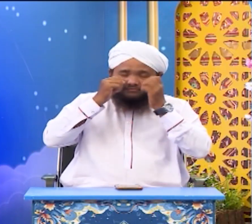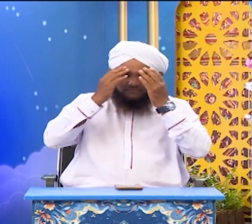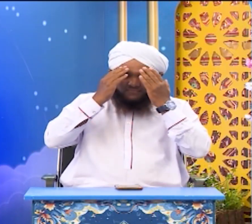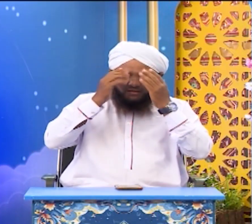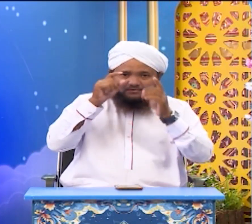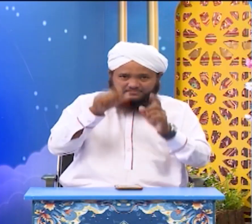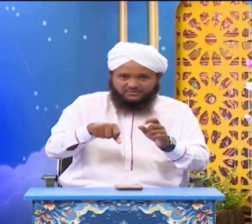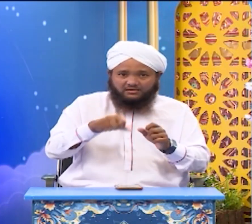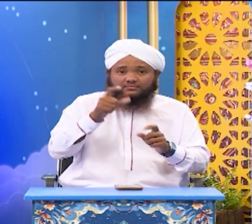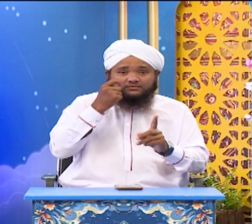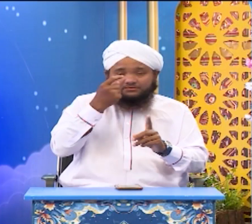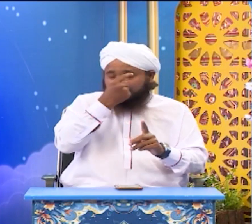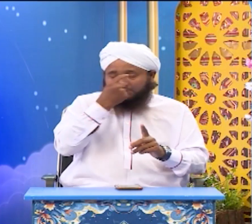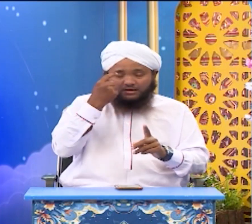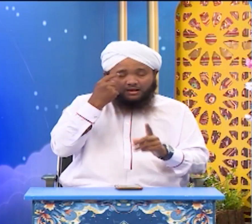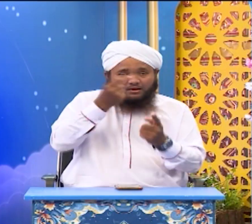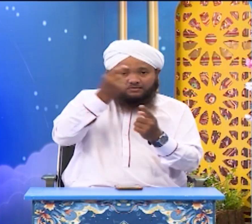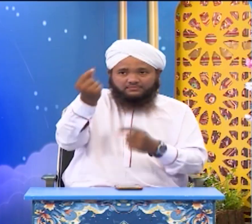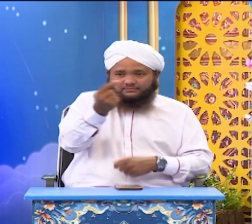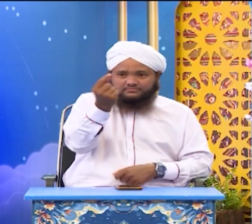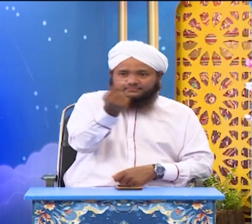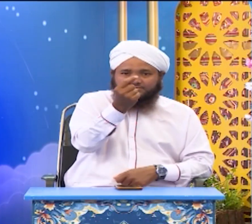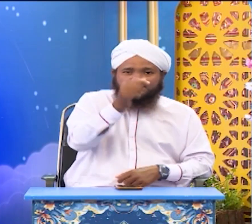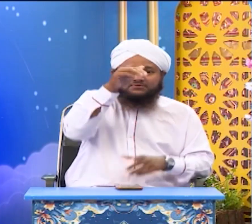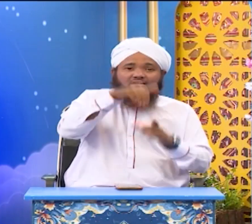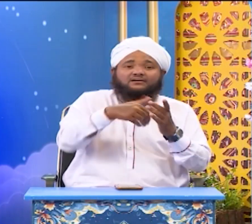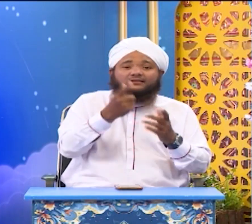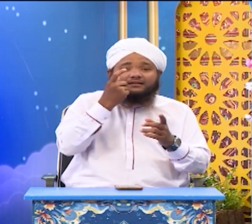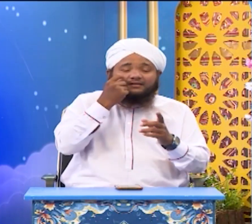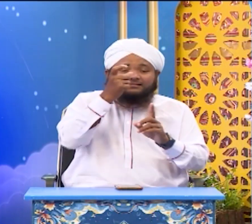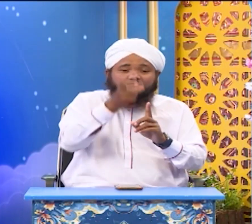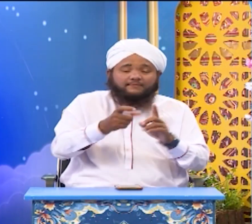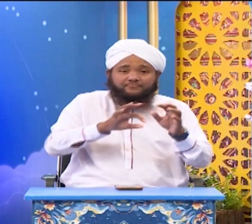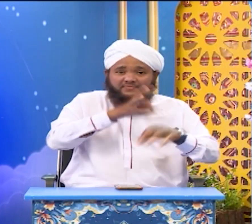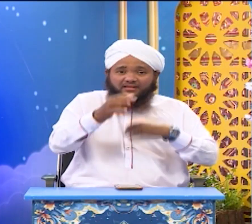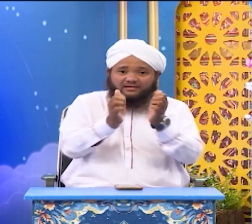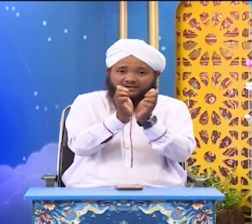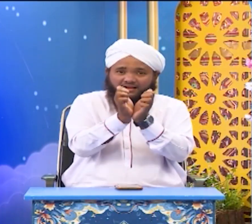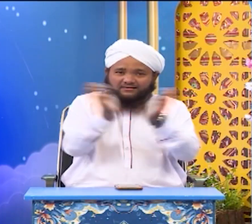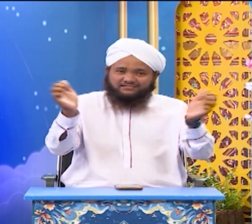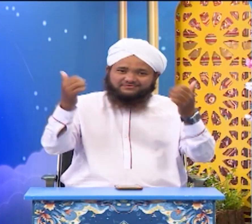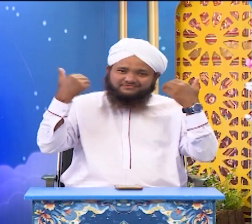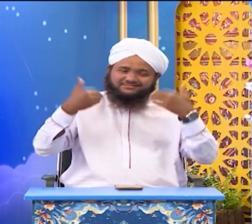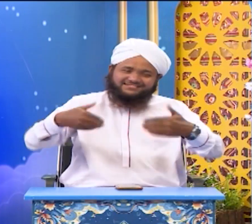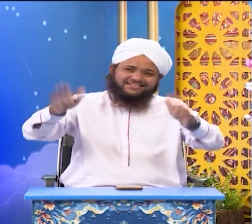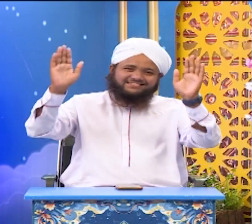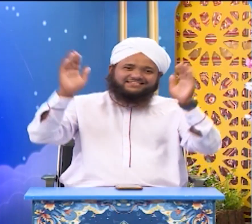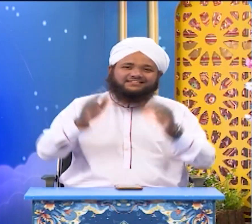اللہ پاک اس کی دونوں آنکھوں کے درمیان لکھ دیتا ہے یہ نفاق اور جہنم کی آگ سے آزاد ہے، اور اسے